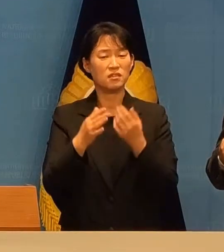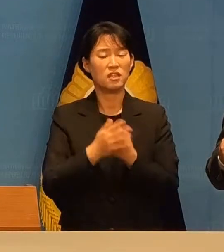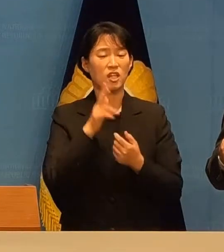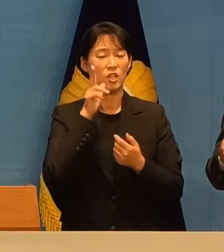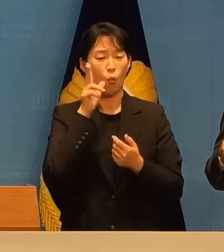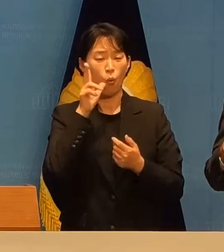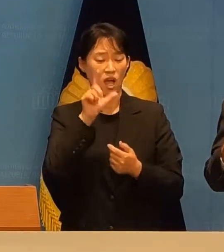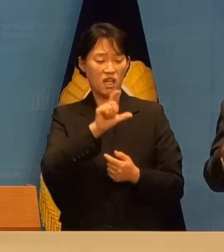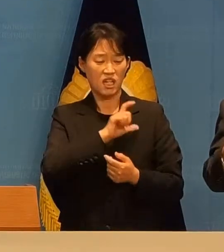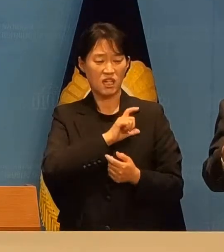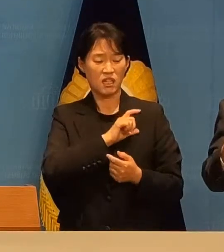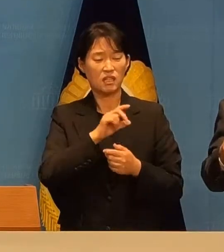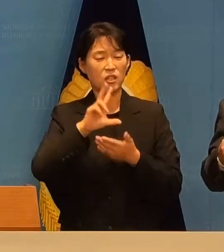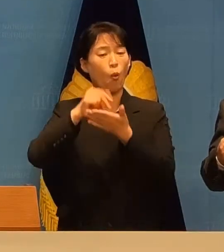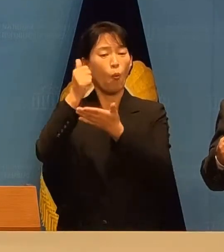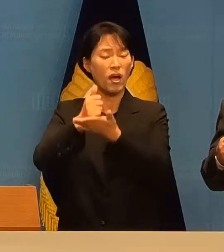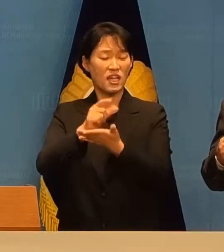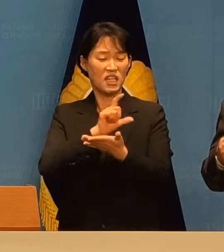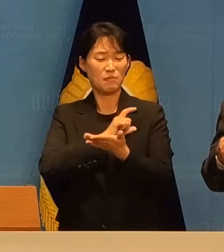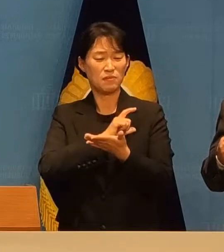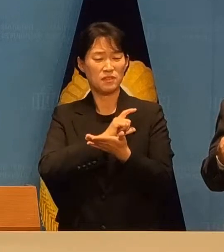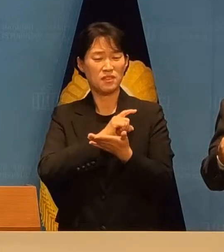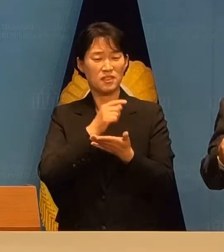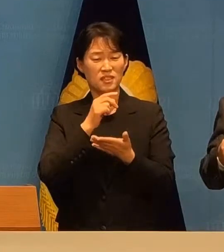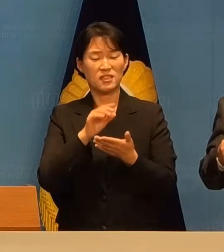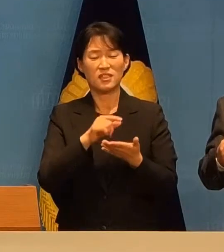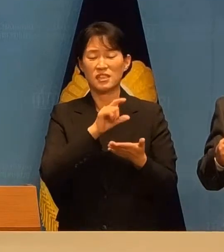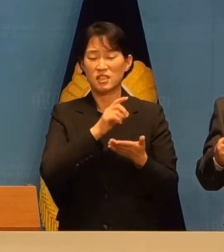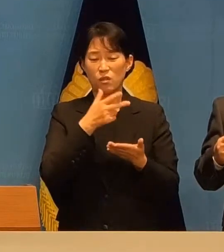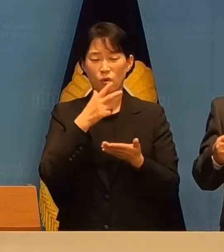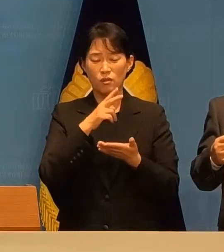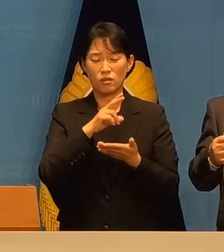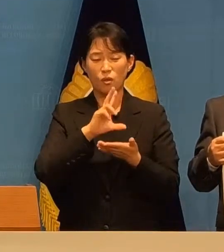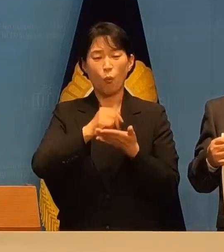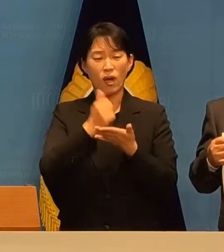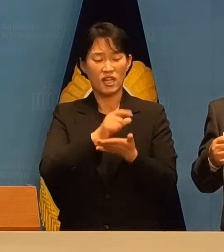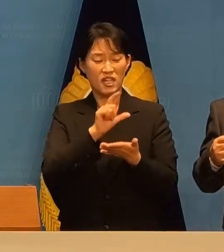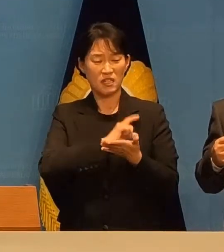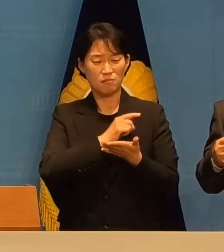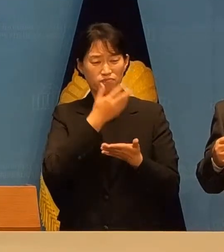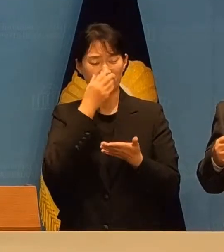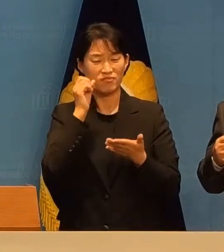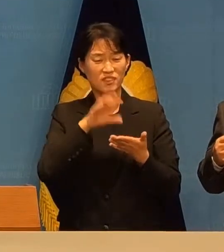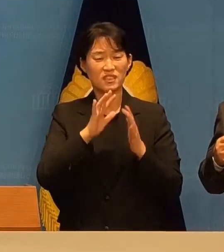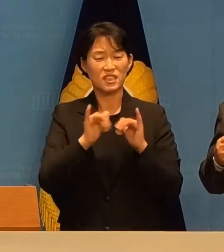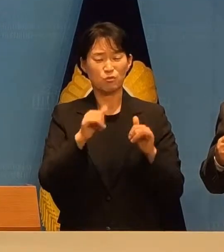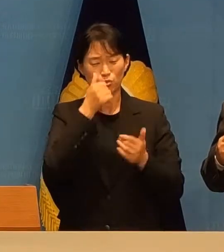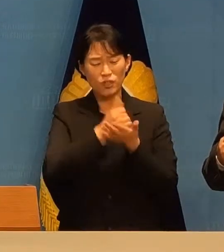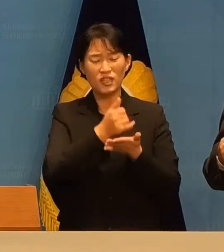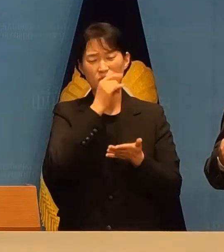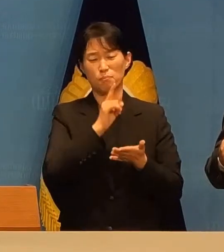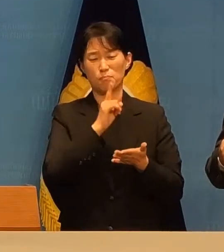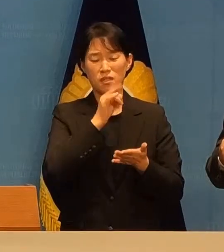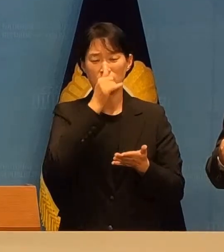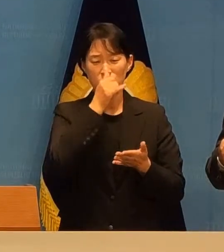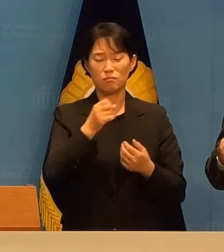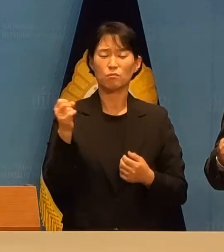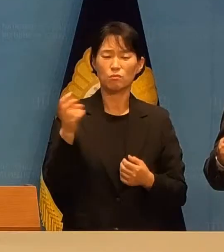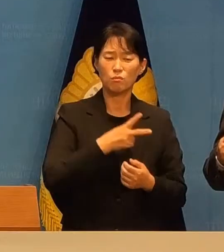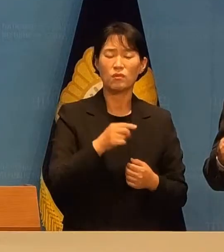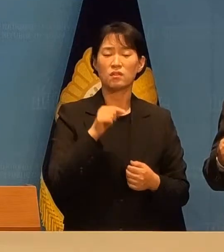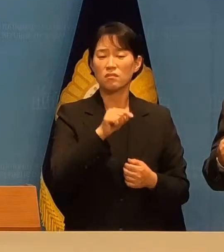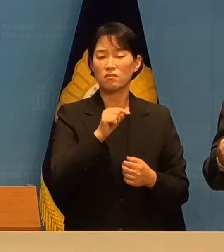이름을 망령되게 부르는 자를 죄 없다 하지 아니하리라고 하였습니다. 뿐만 아니라